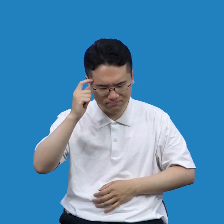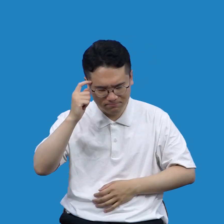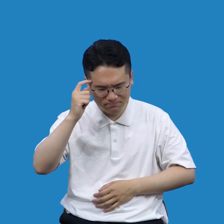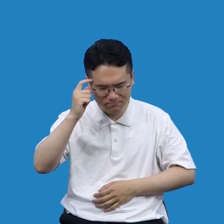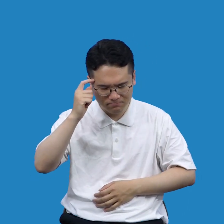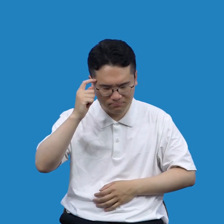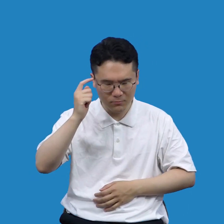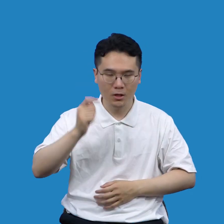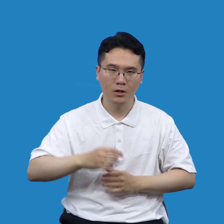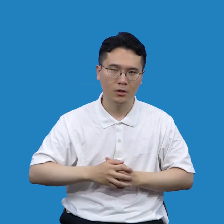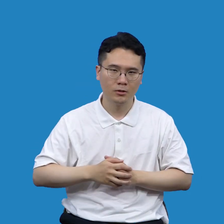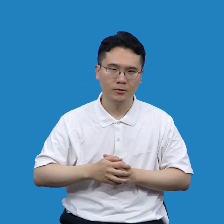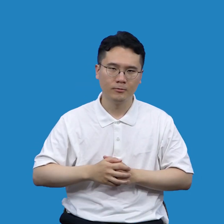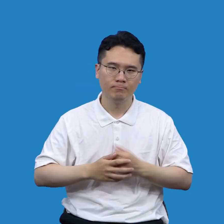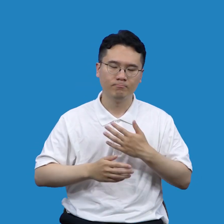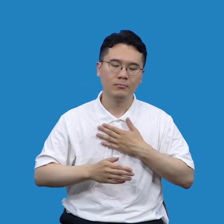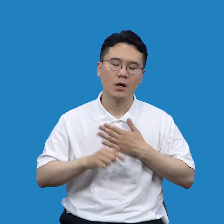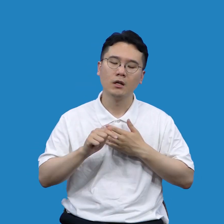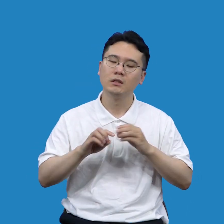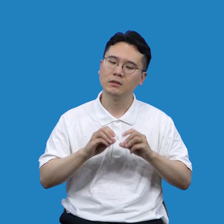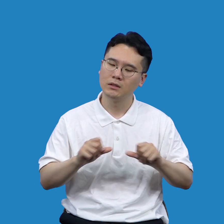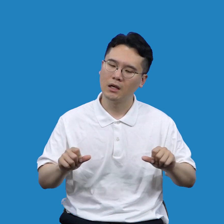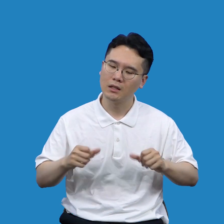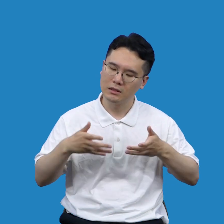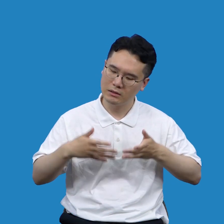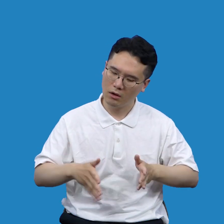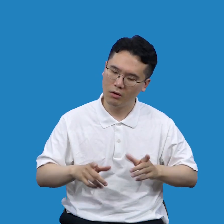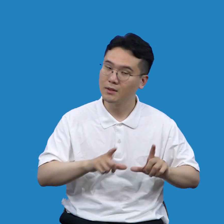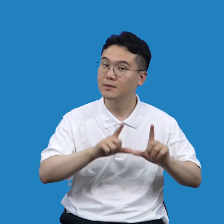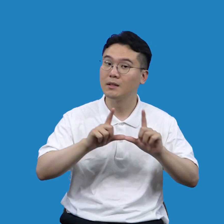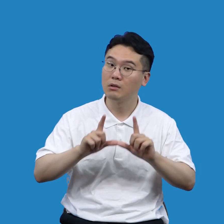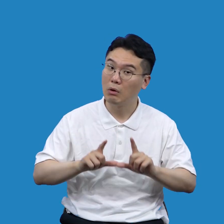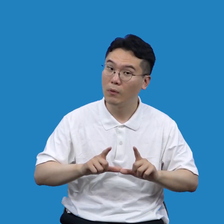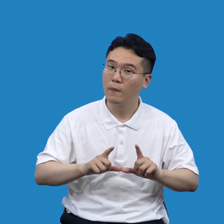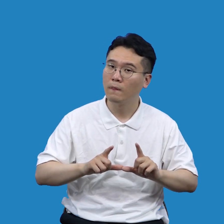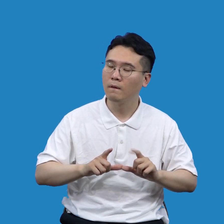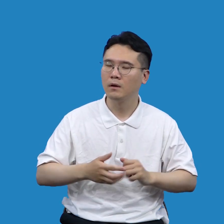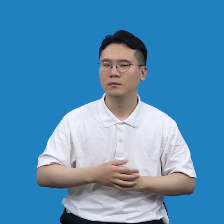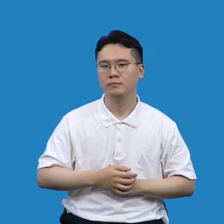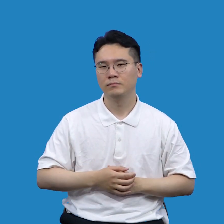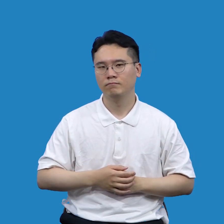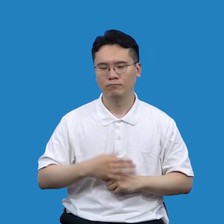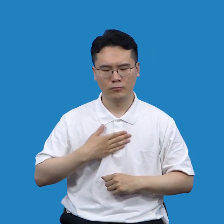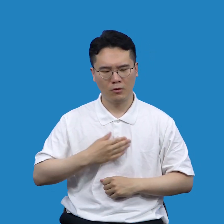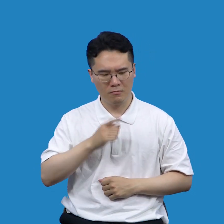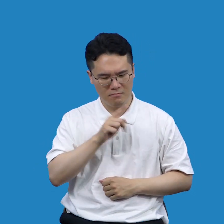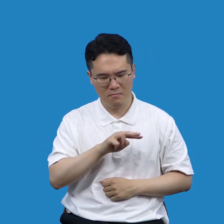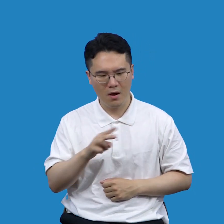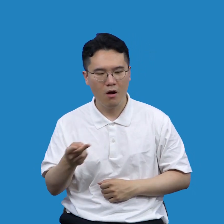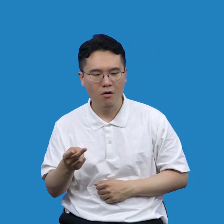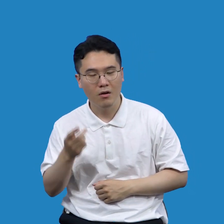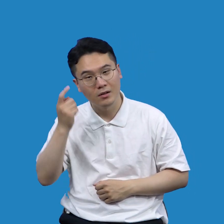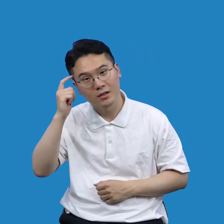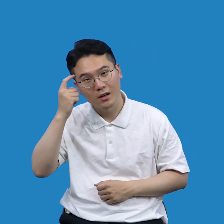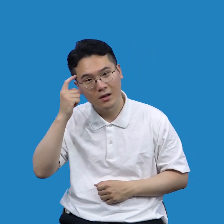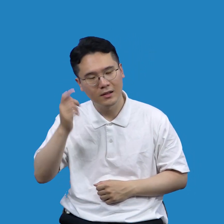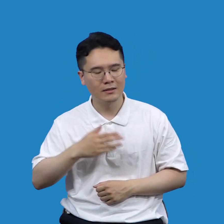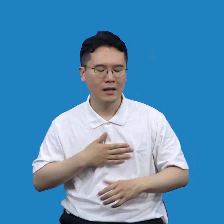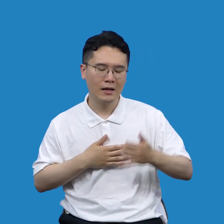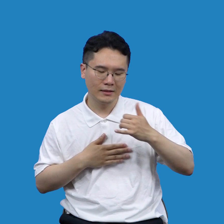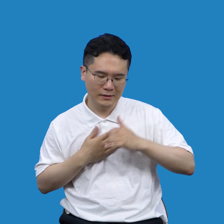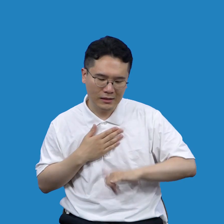읽어내려갔습니다. 내가 이 땅에 태어나 사는 것, 저는 이것을 이렇게 바꾸었습니다. 내 자녀들이 이